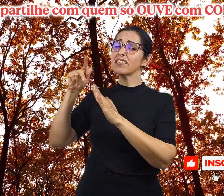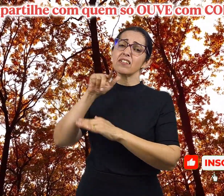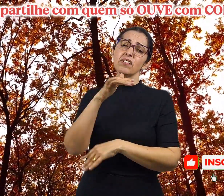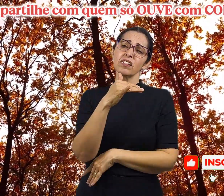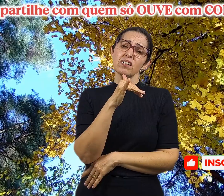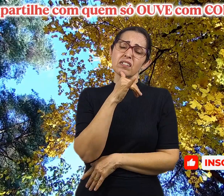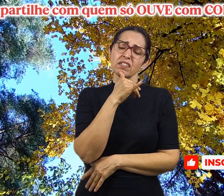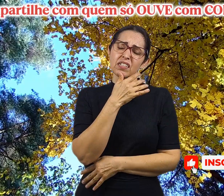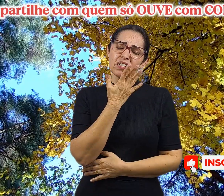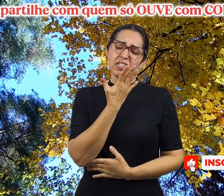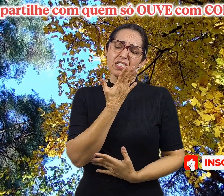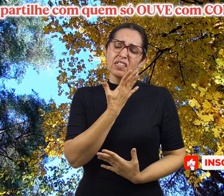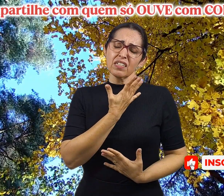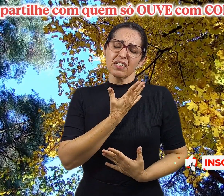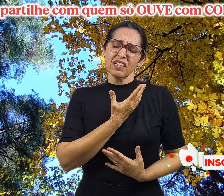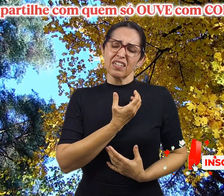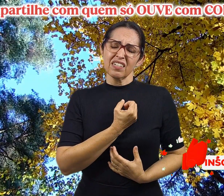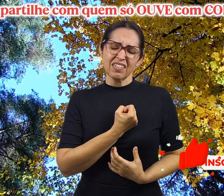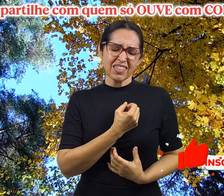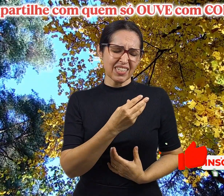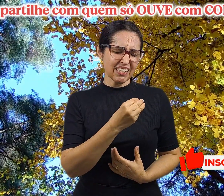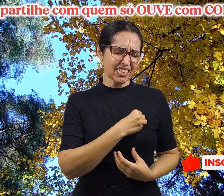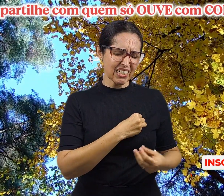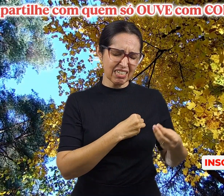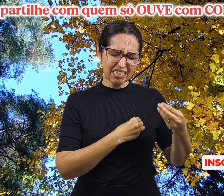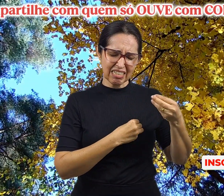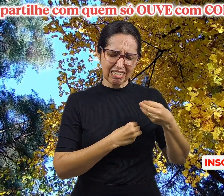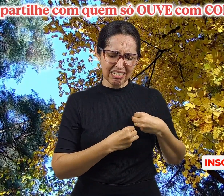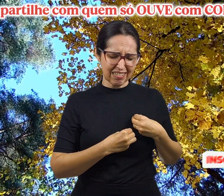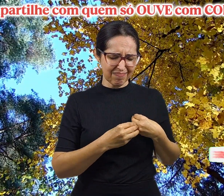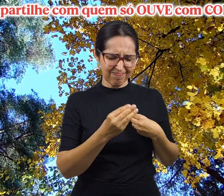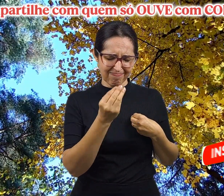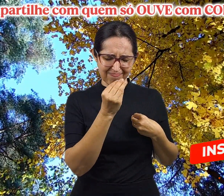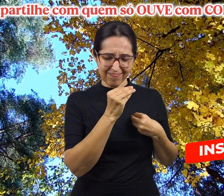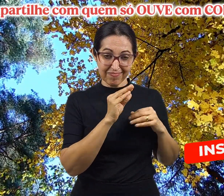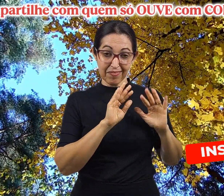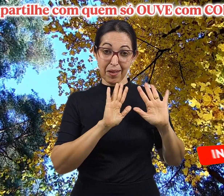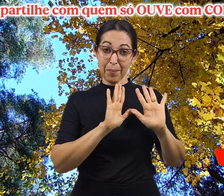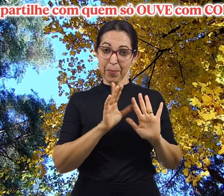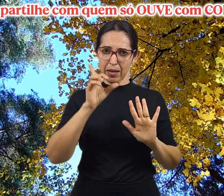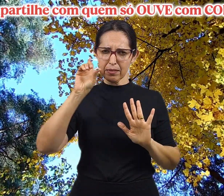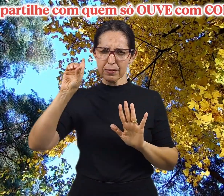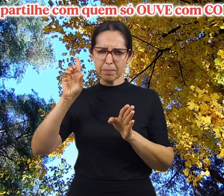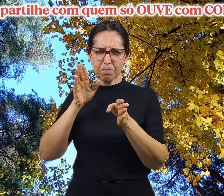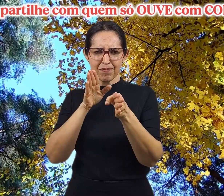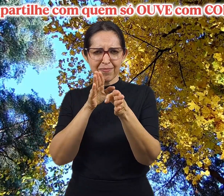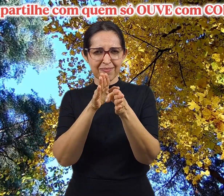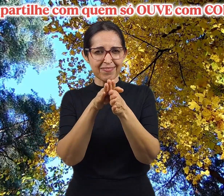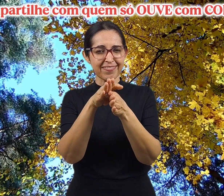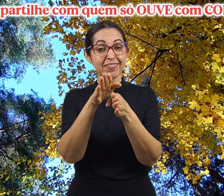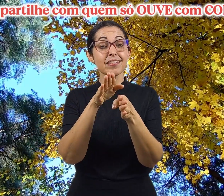desanimado, a sua culpa te desanima, mas Deus tem uma palavra para você hoje. A palavra do Senhor